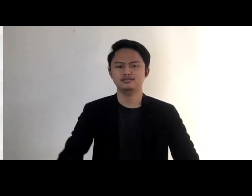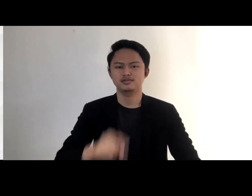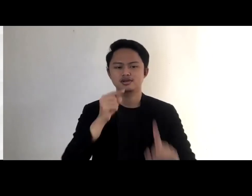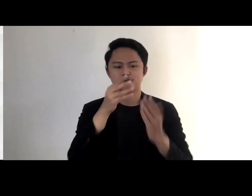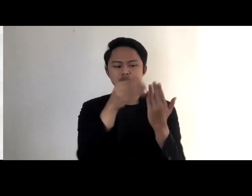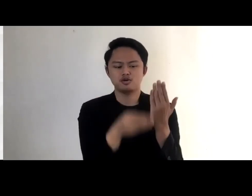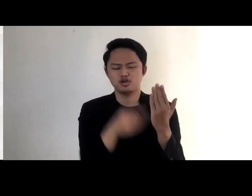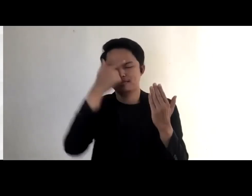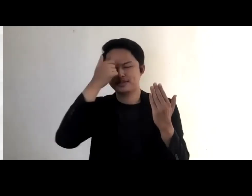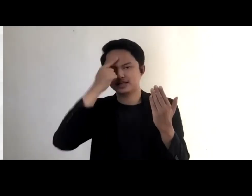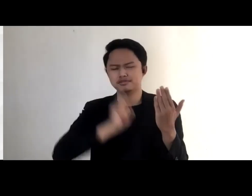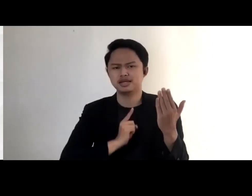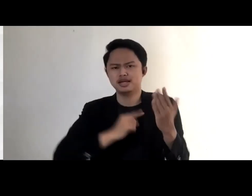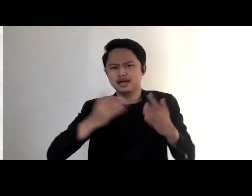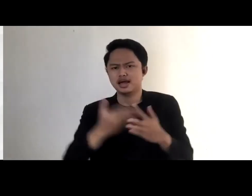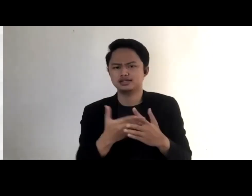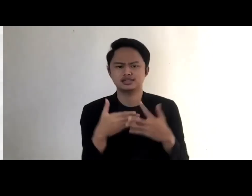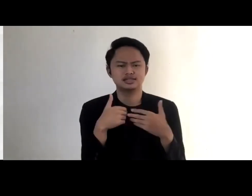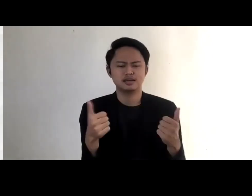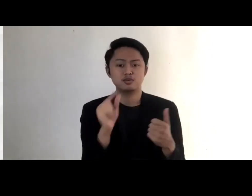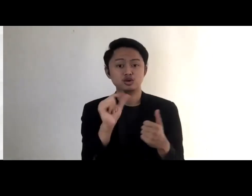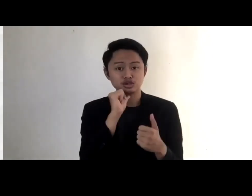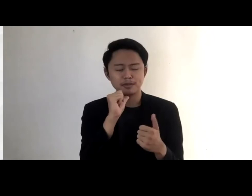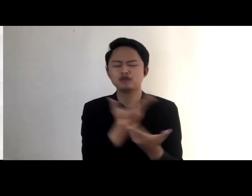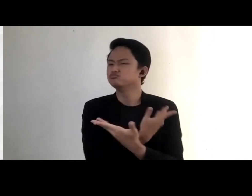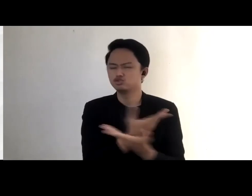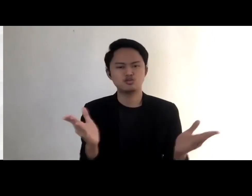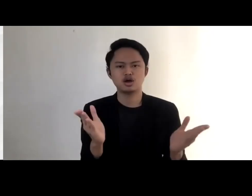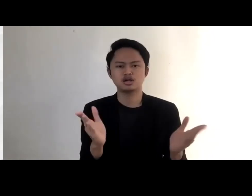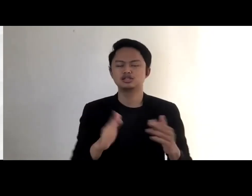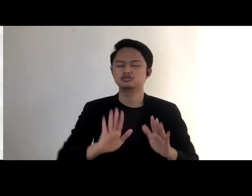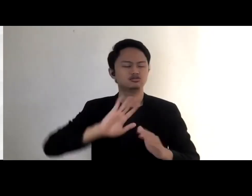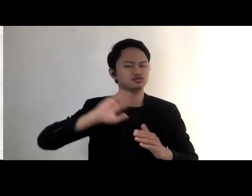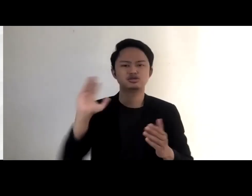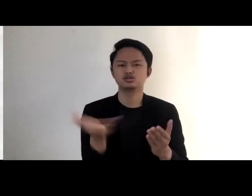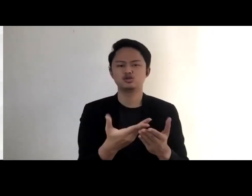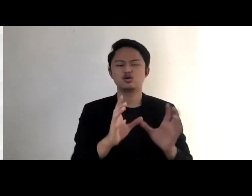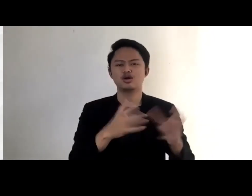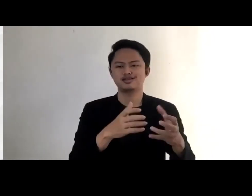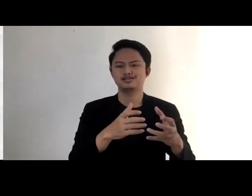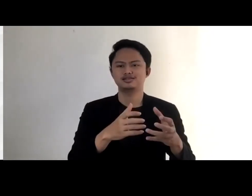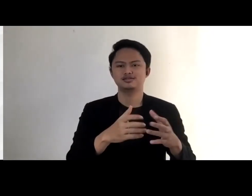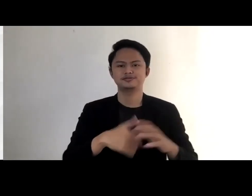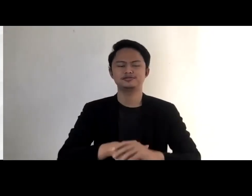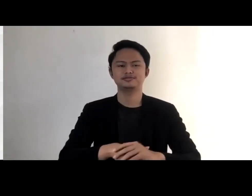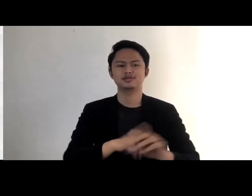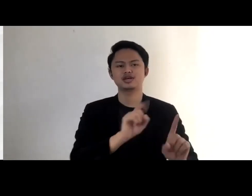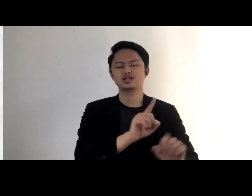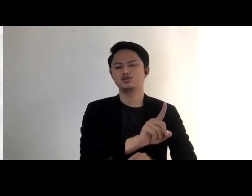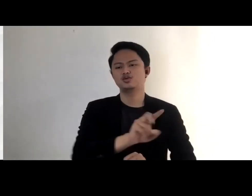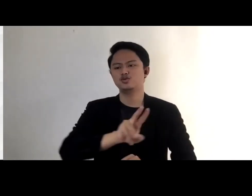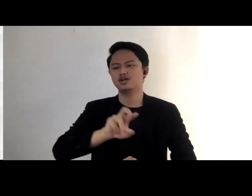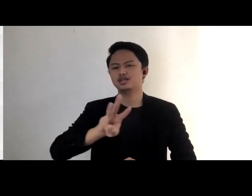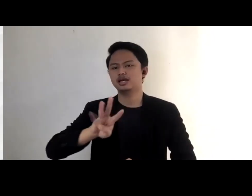karena di situ disiapkan untuk seluruh kelas 1, 2, 3, 4, 5, dan 6. Modulnya sudah